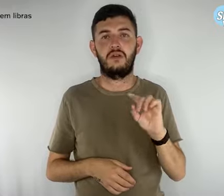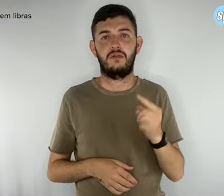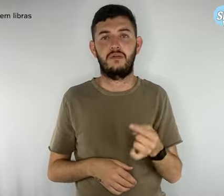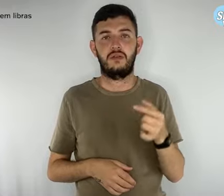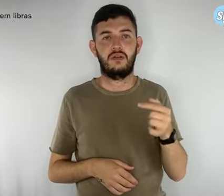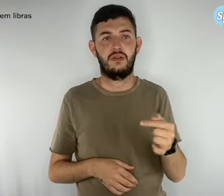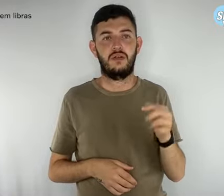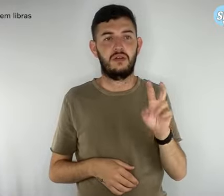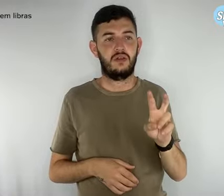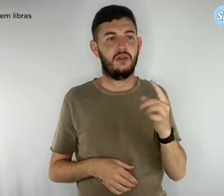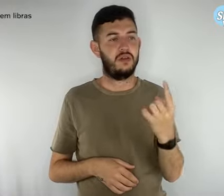6.790.751,